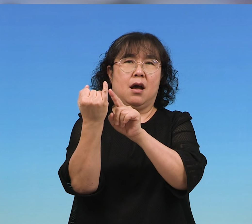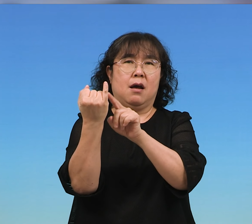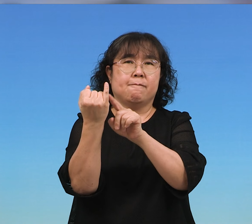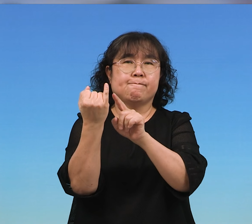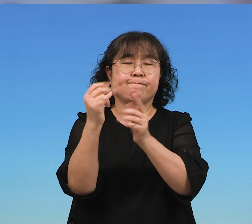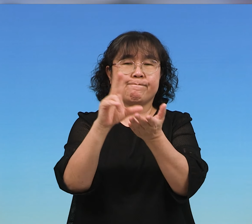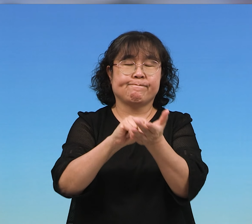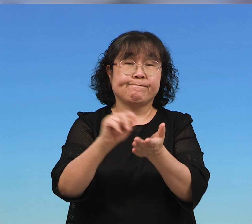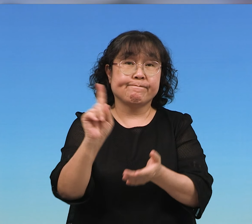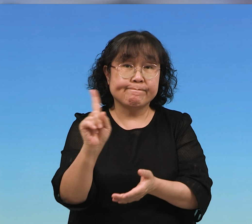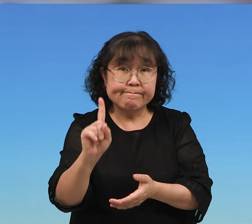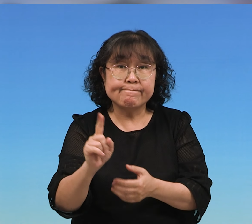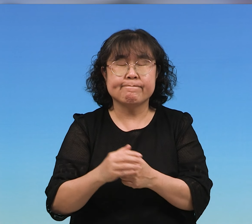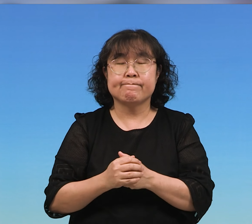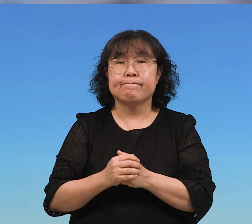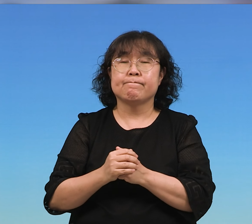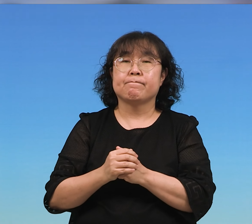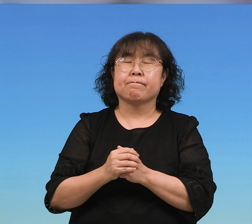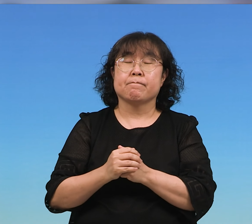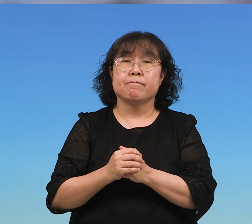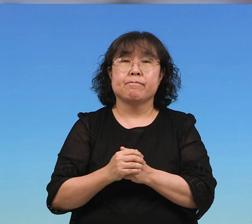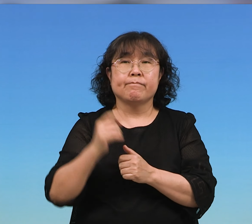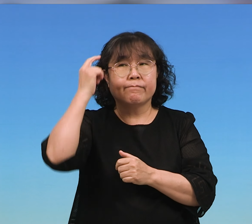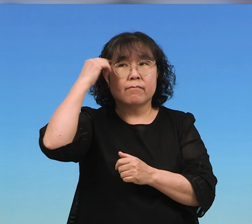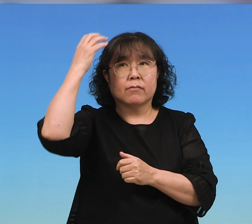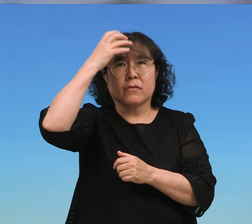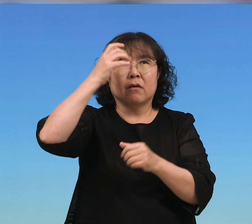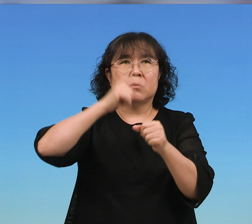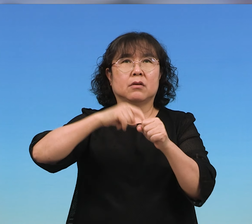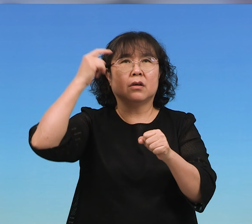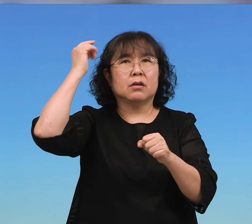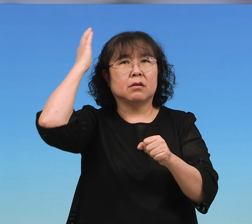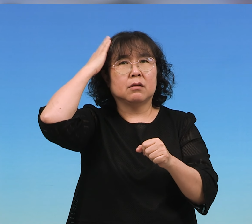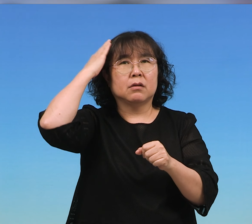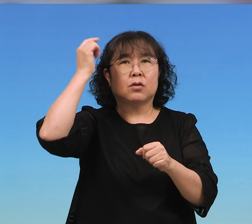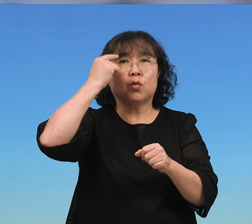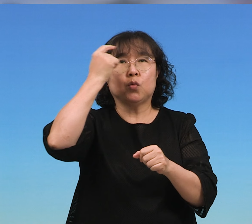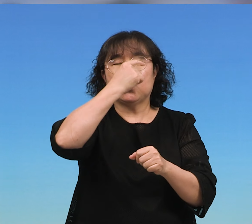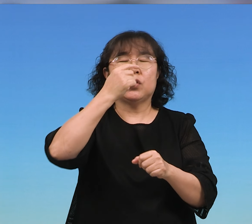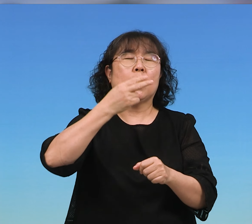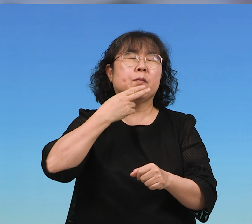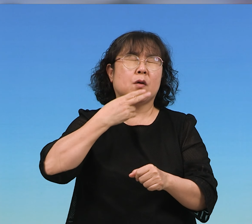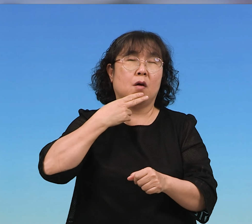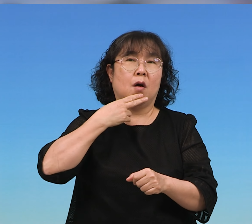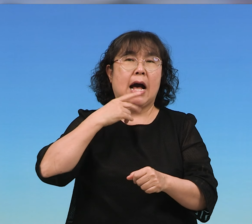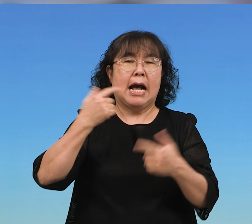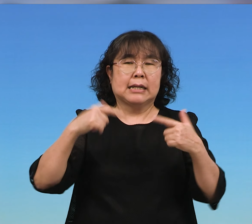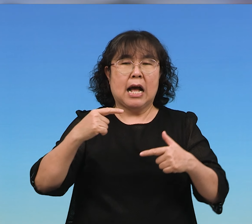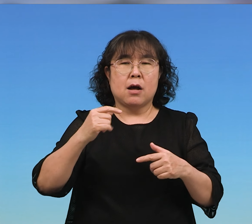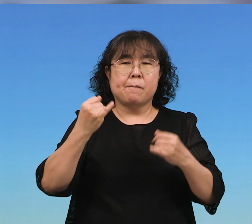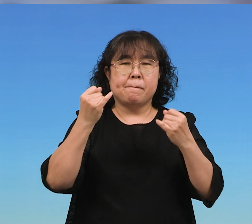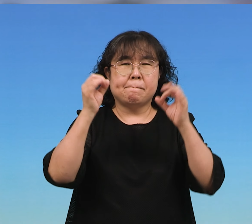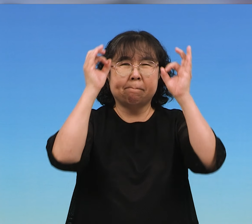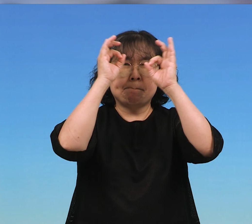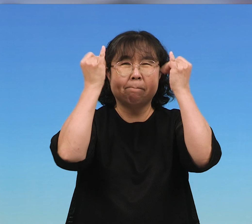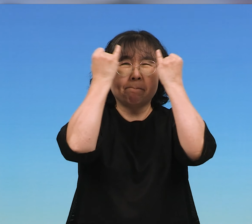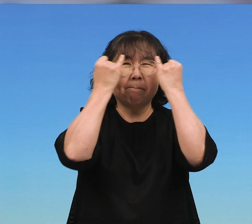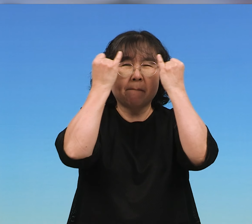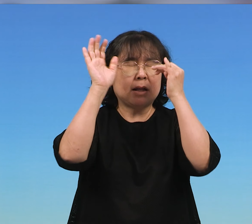거예요. 근데 이 여자가 갖고 있는 문제가 뭐예요? 영안이 어두운 거예요. 안목이 없는 거예요. 그래서 돈,